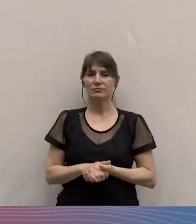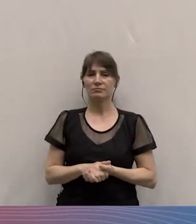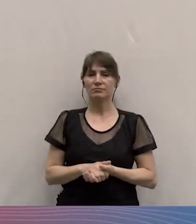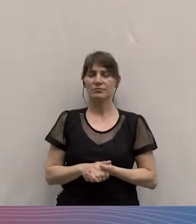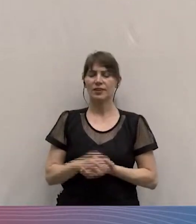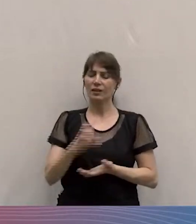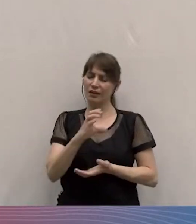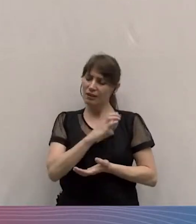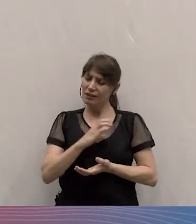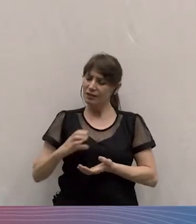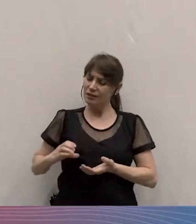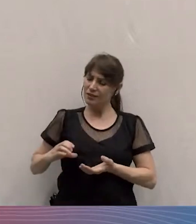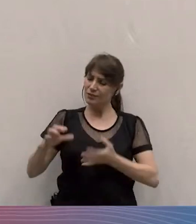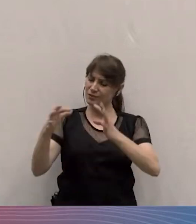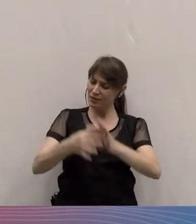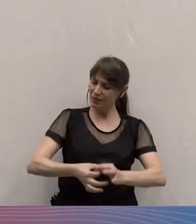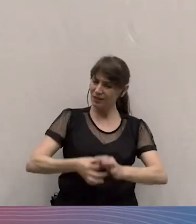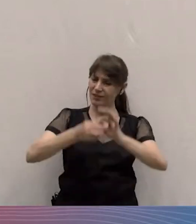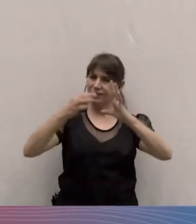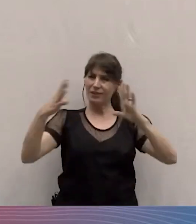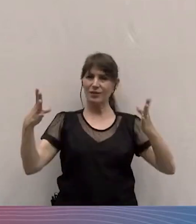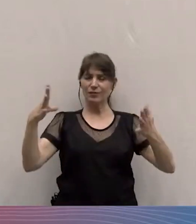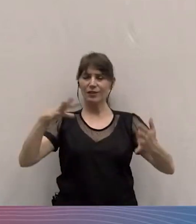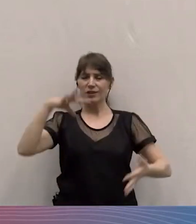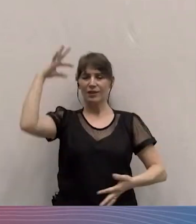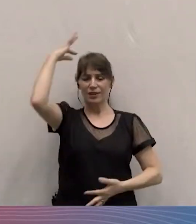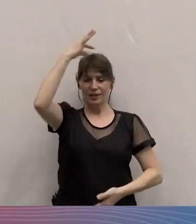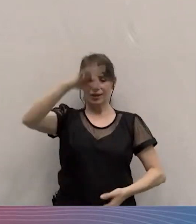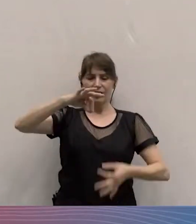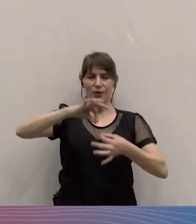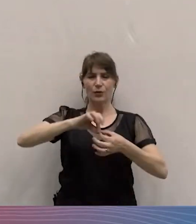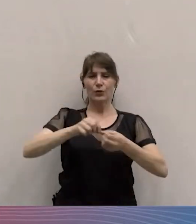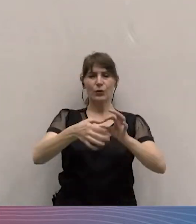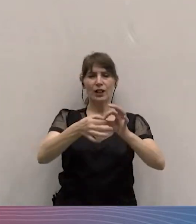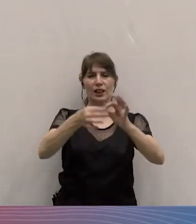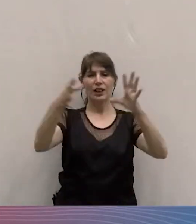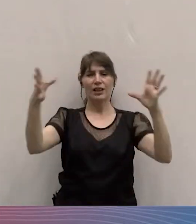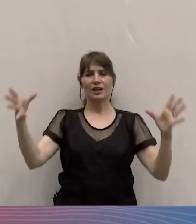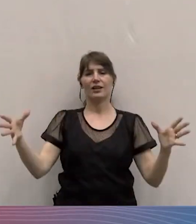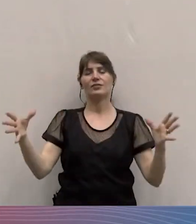Deixa Cristo ter liberdade, deixa o Espírito ter liberdade,